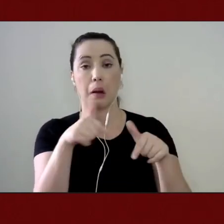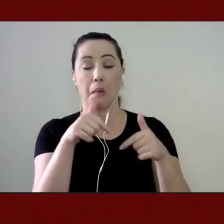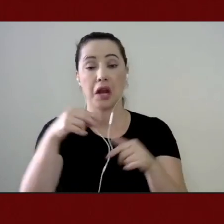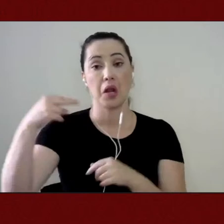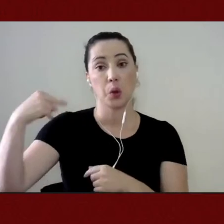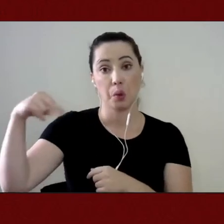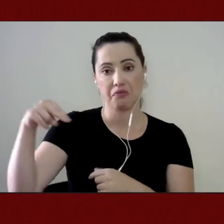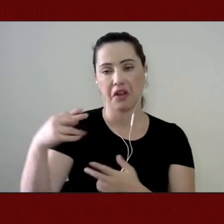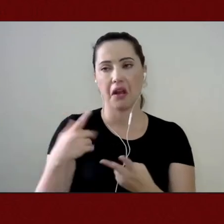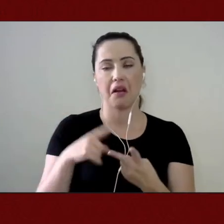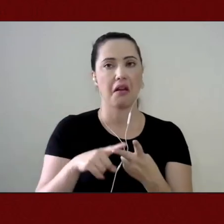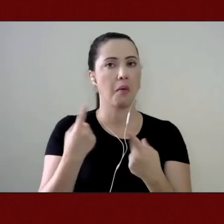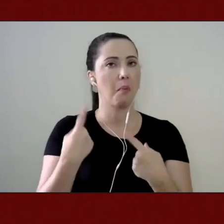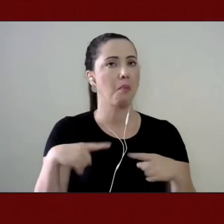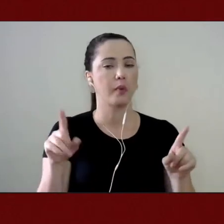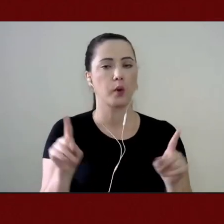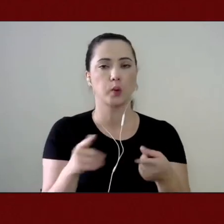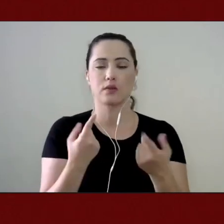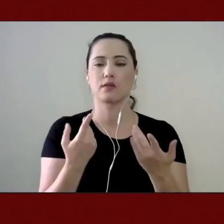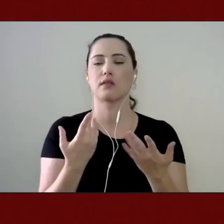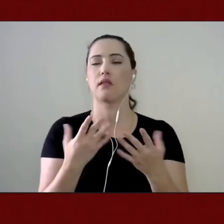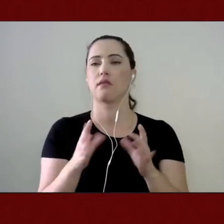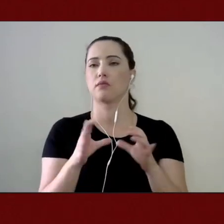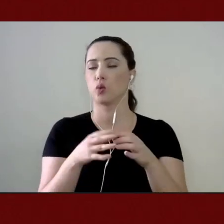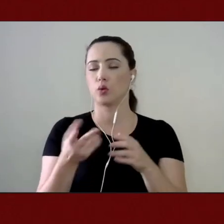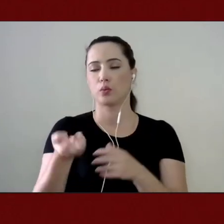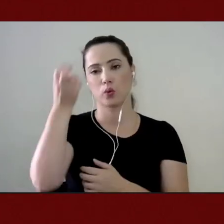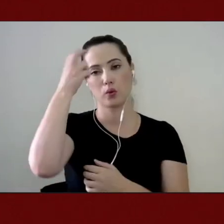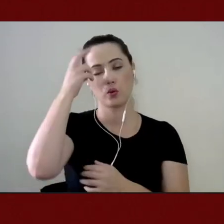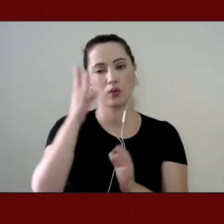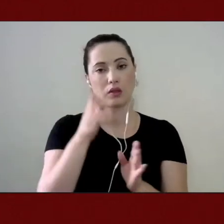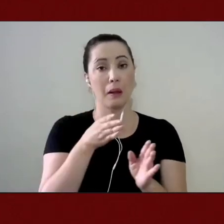popular, nas instituições culturais, em plena ditadura, né?